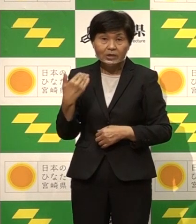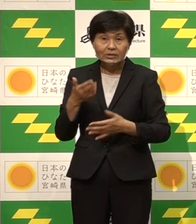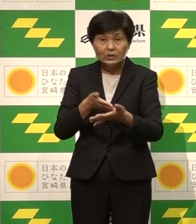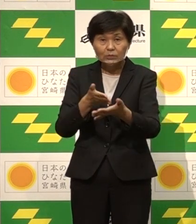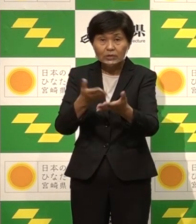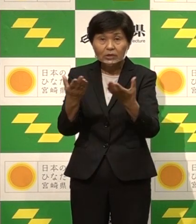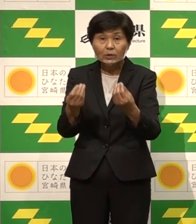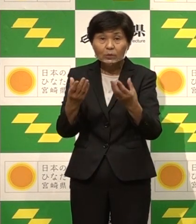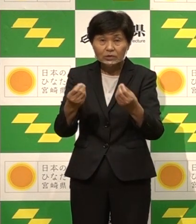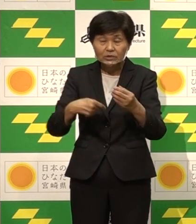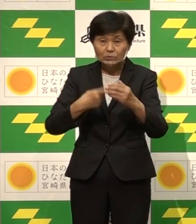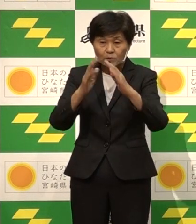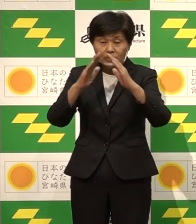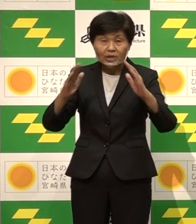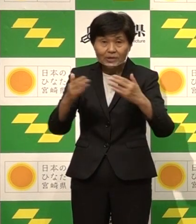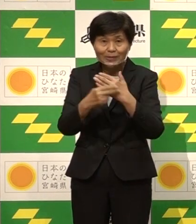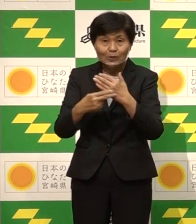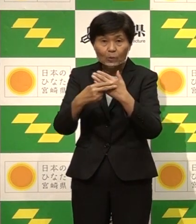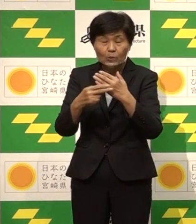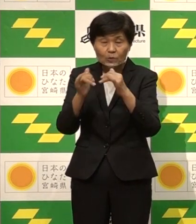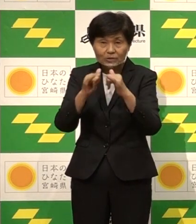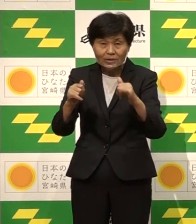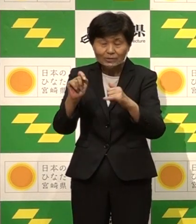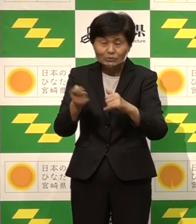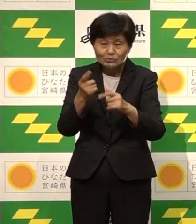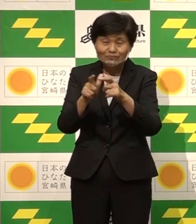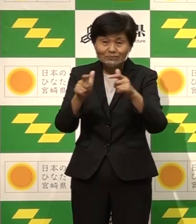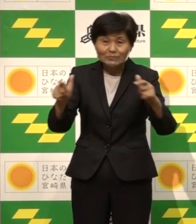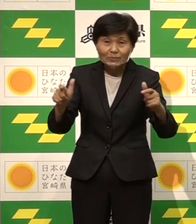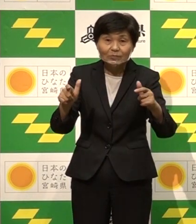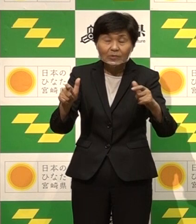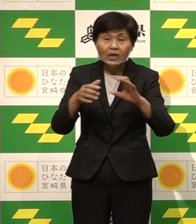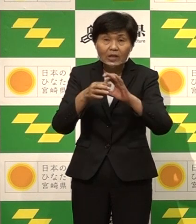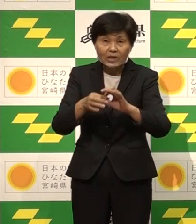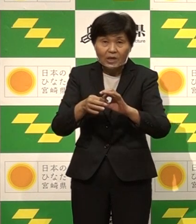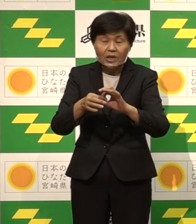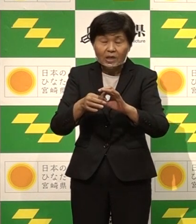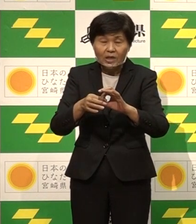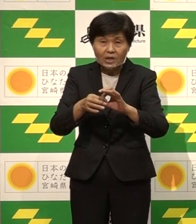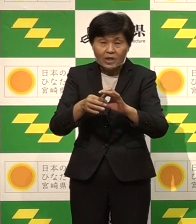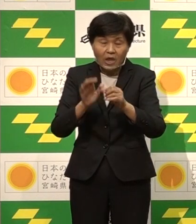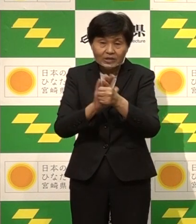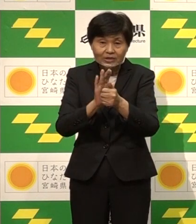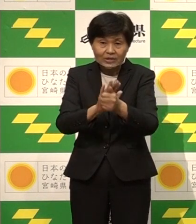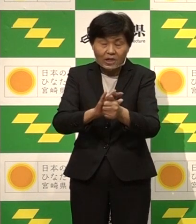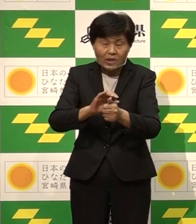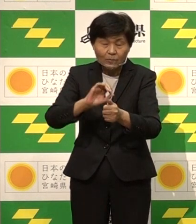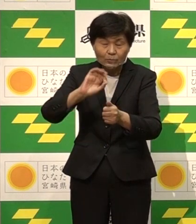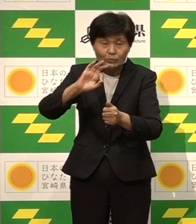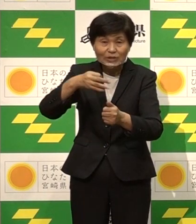ました、自宅療養者の急増に伴ってですね、支援物資の配送に時間を要している、